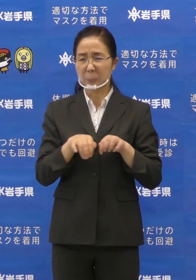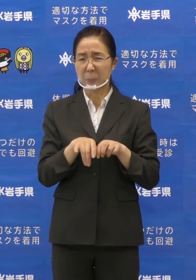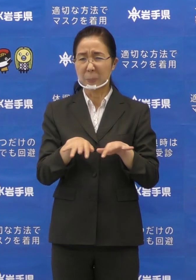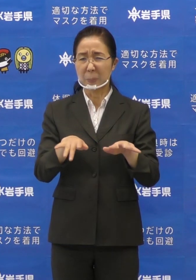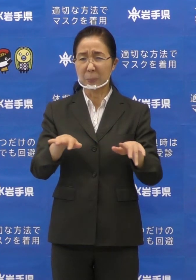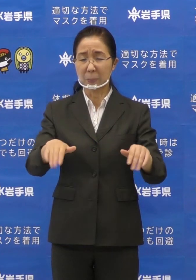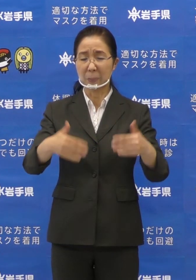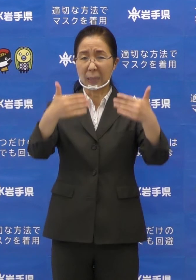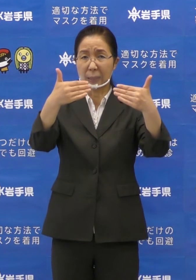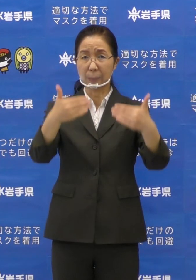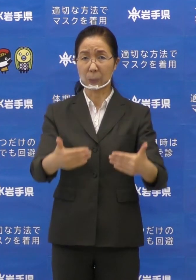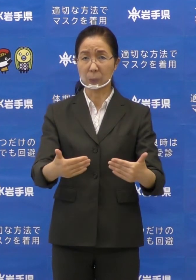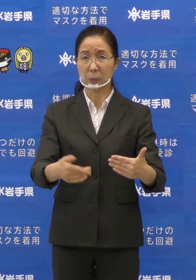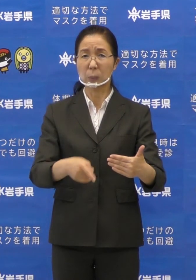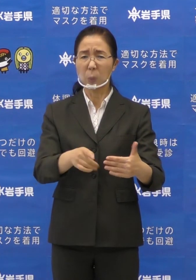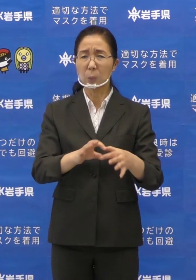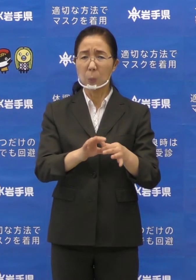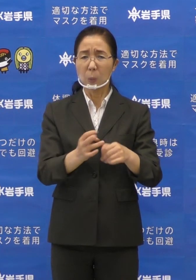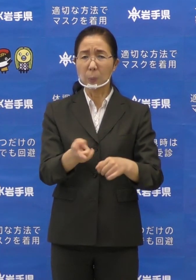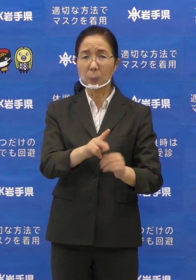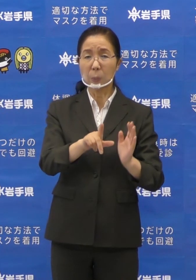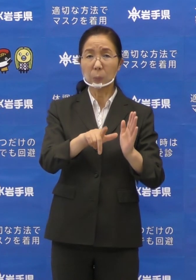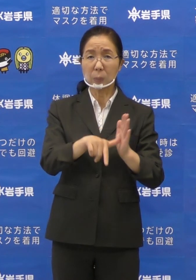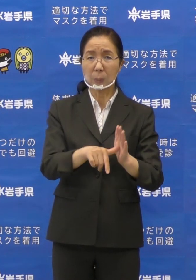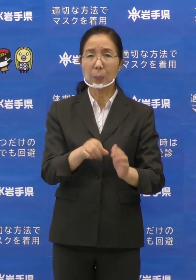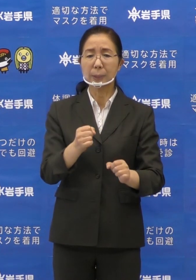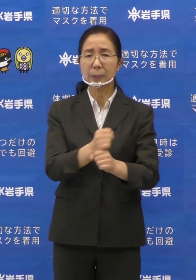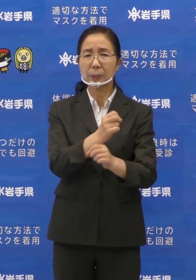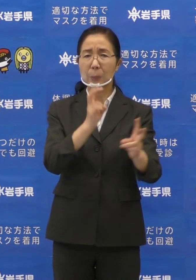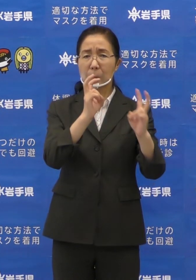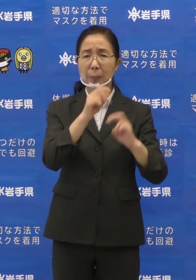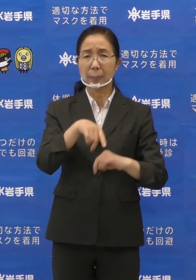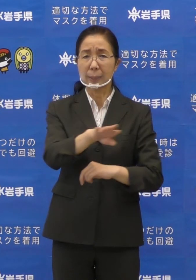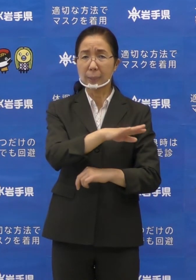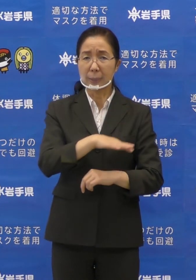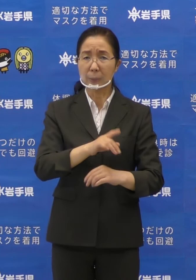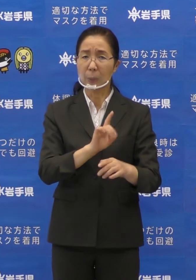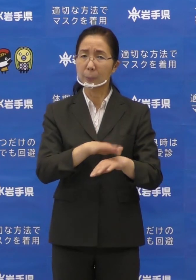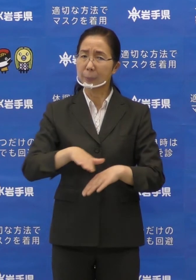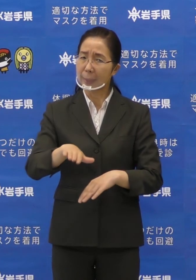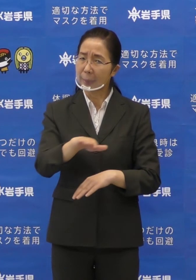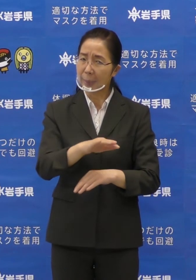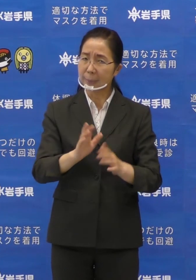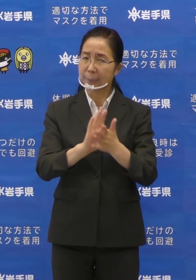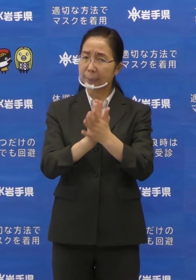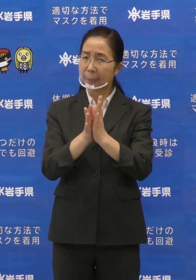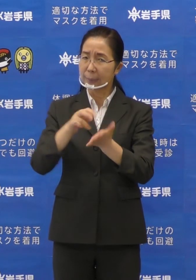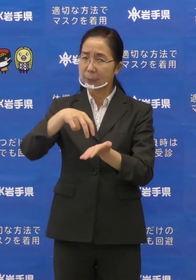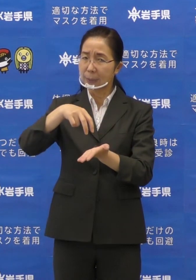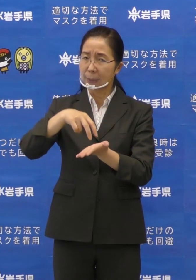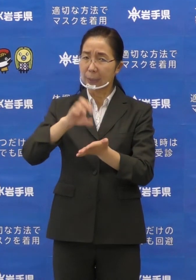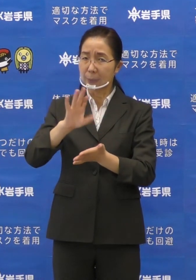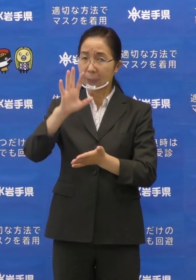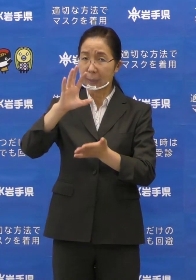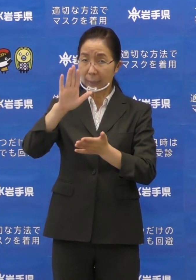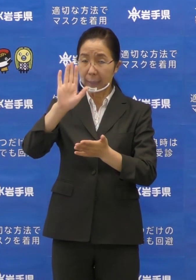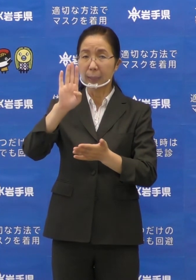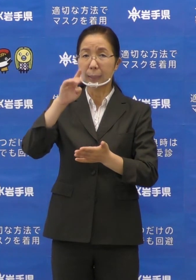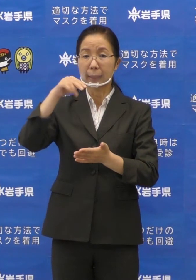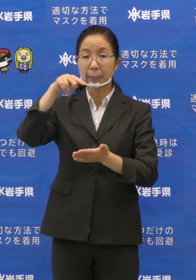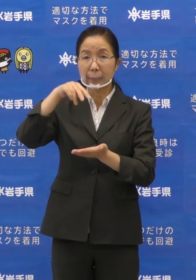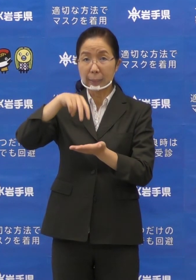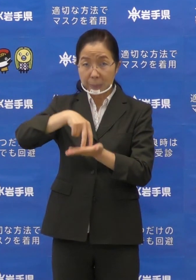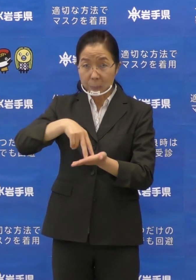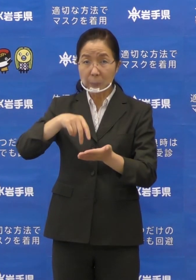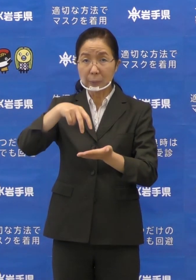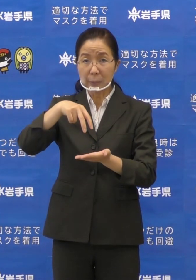あ、適用も含めて今後の事業者の皆さんに岩手県としてどのような新たな支援を